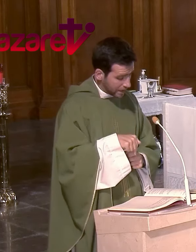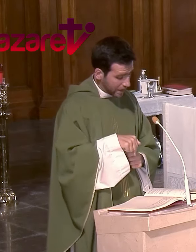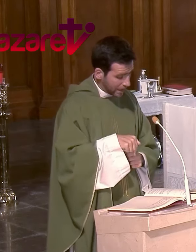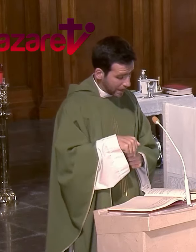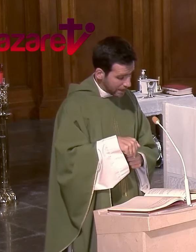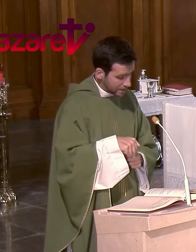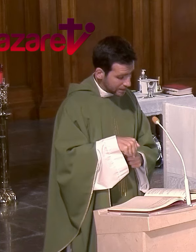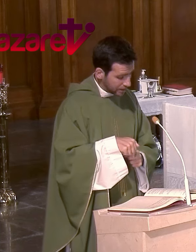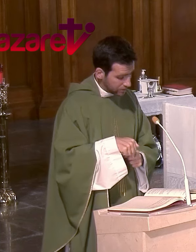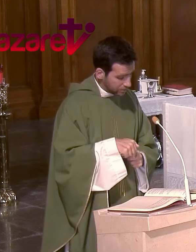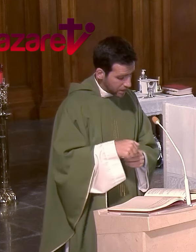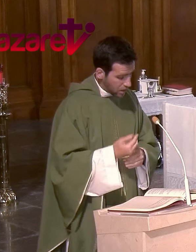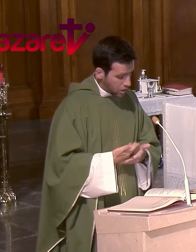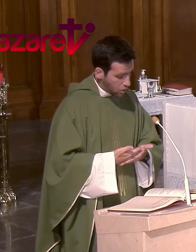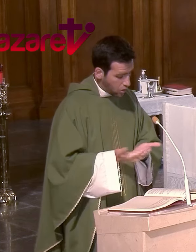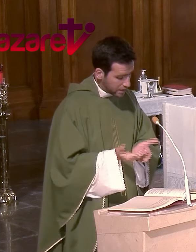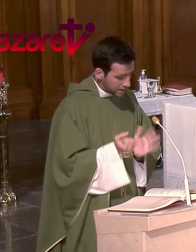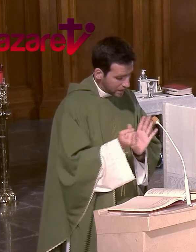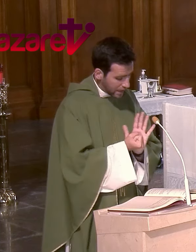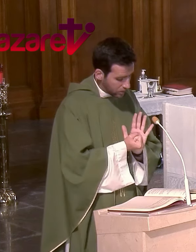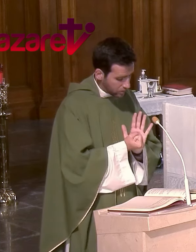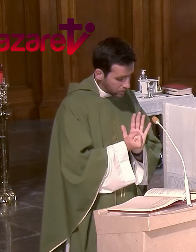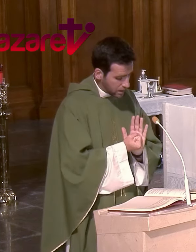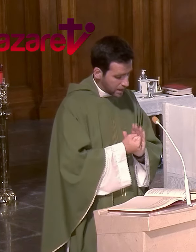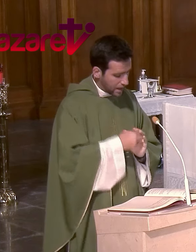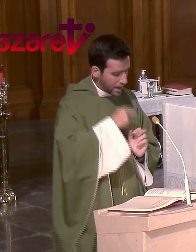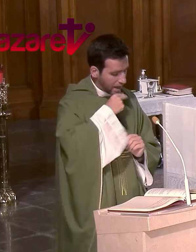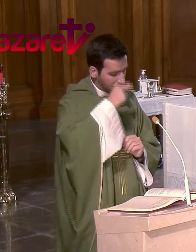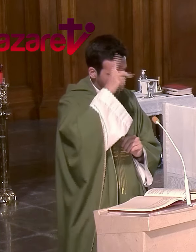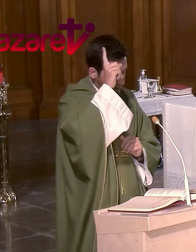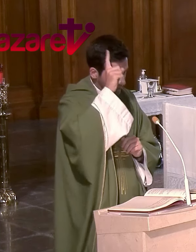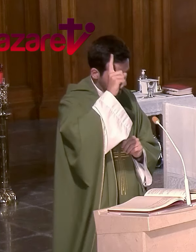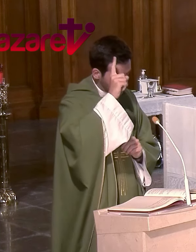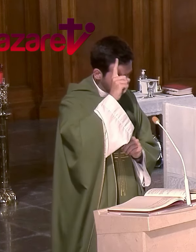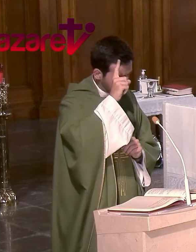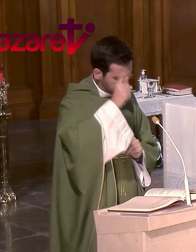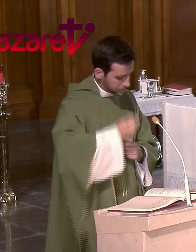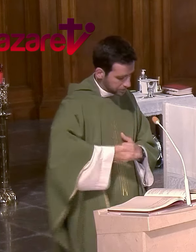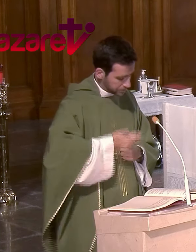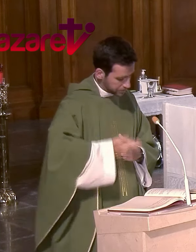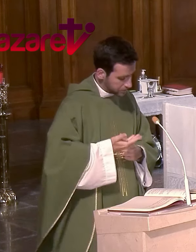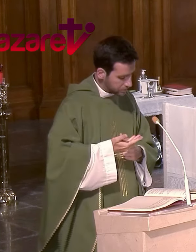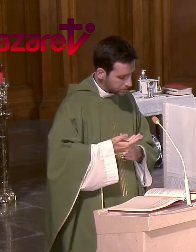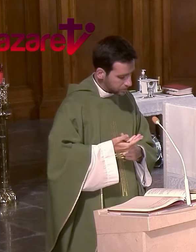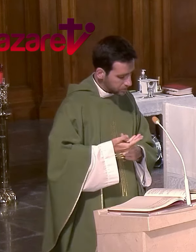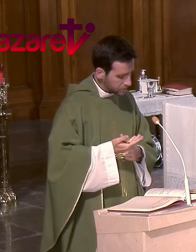pues este lo ha sellado el Padre Dios.